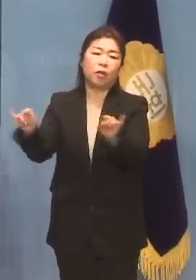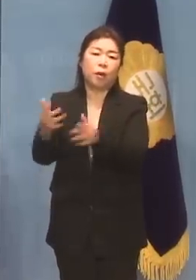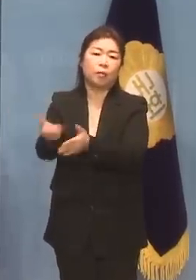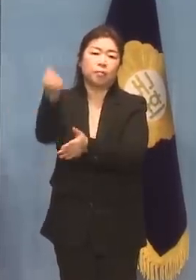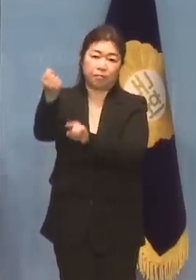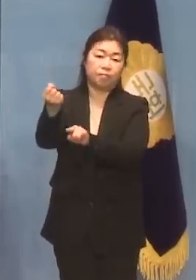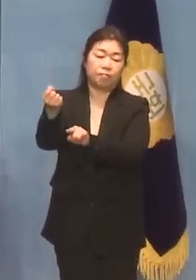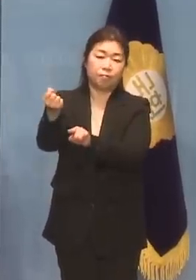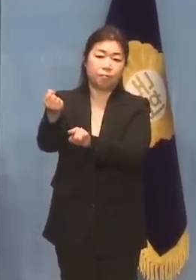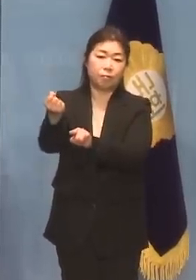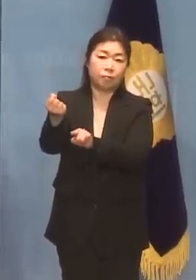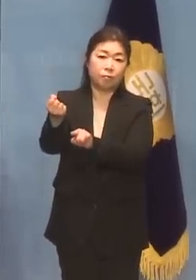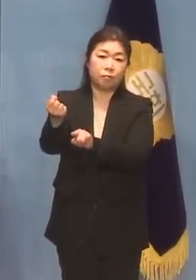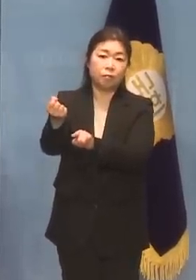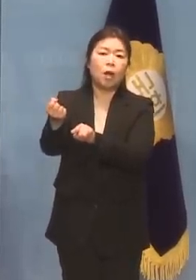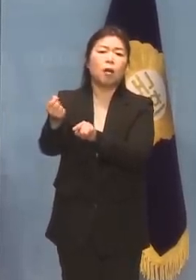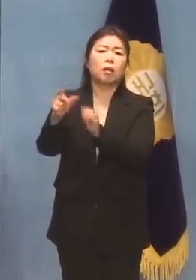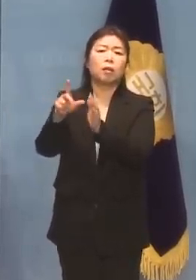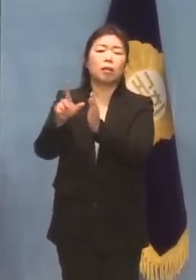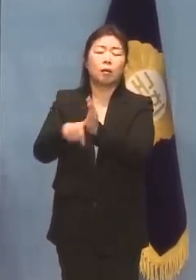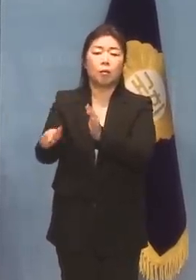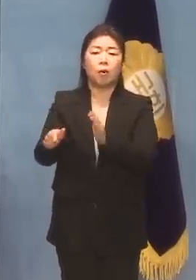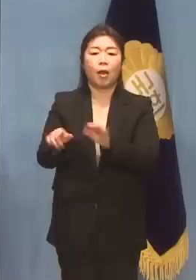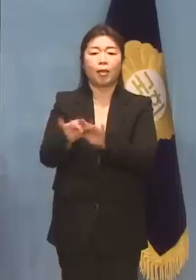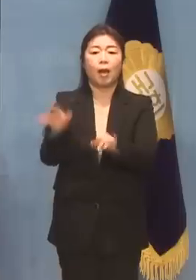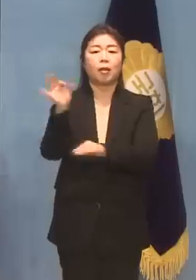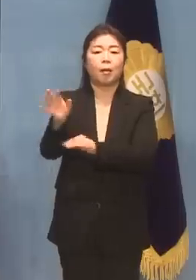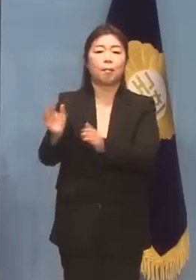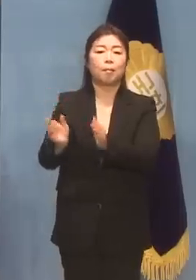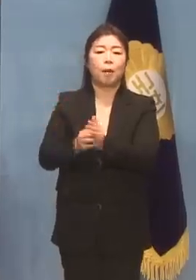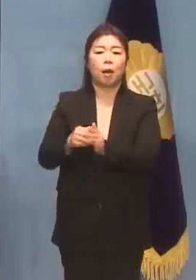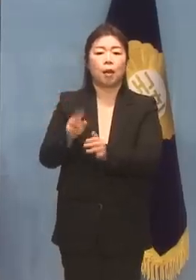울산시에 고문 변호사를 하던 시절에 매수한